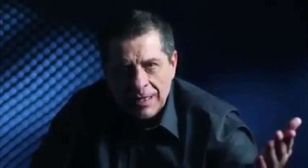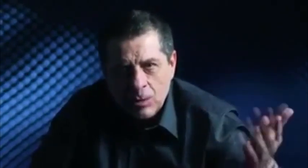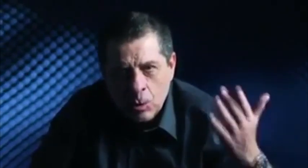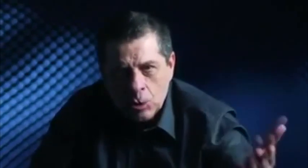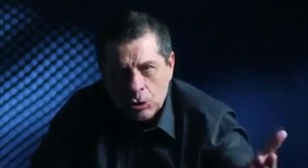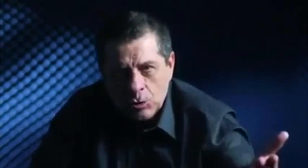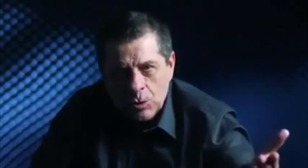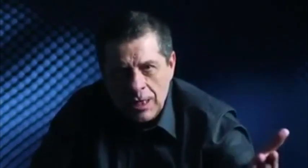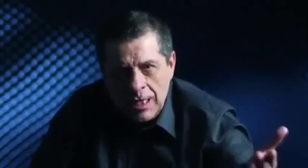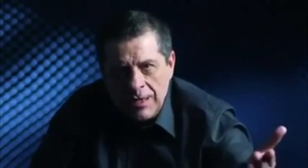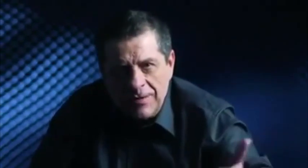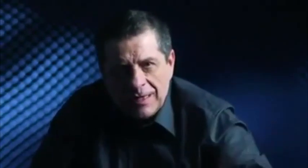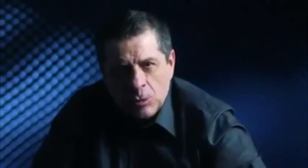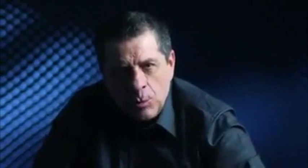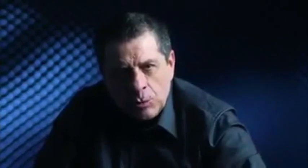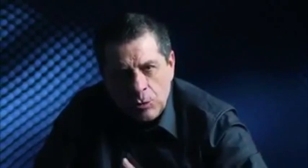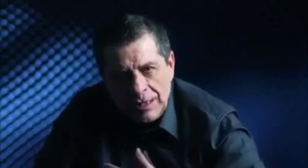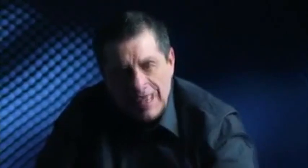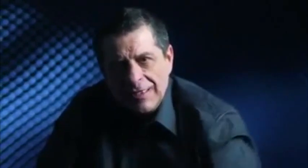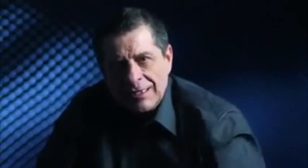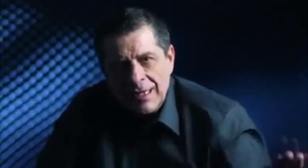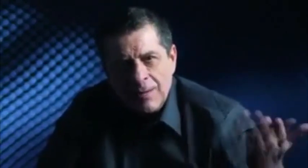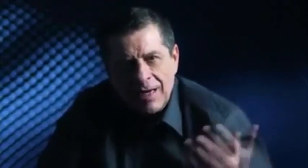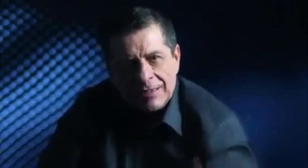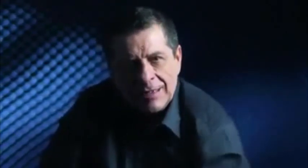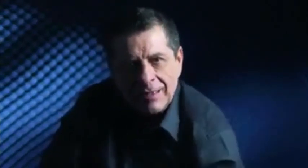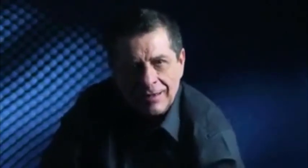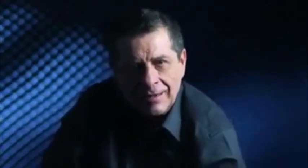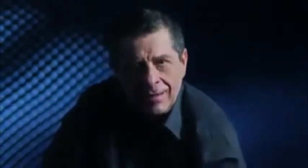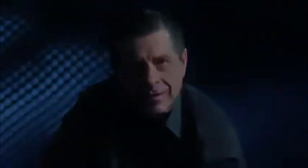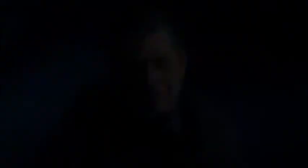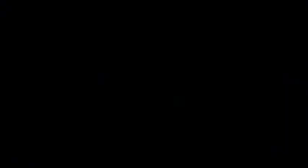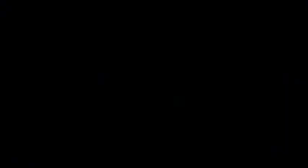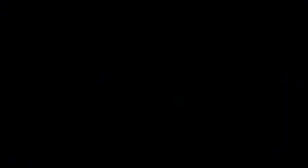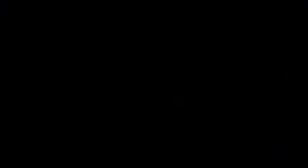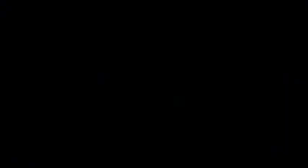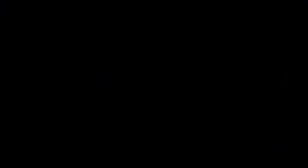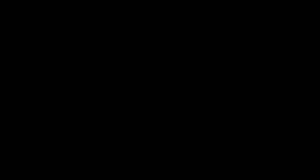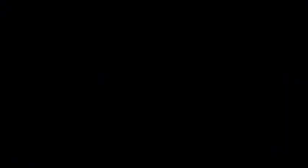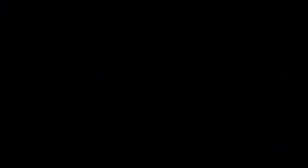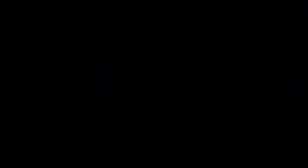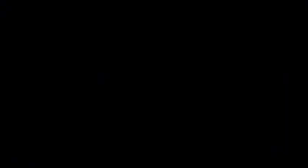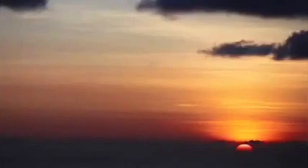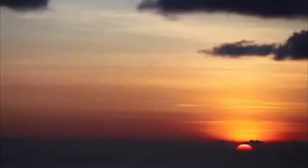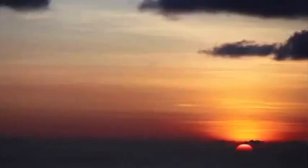da manhã no rosto e ver as oportunidades que lhe aparecem.